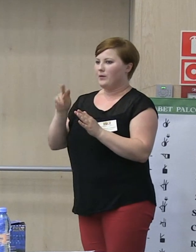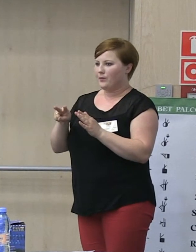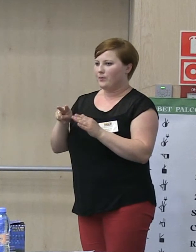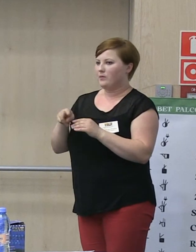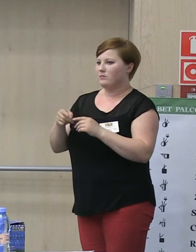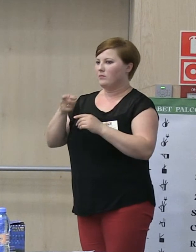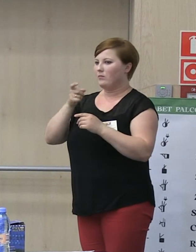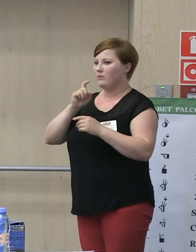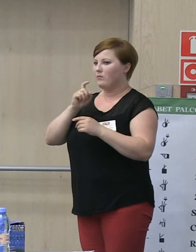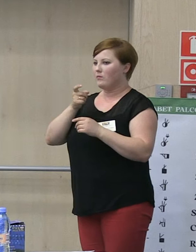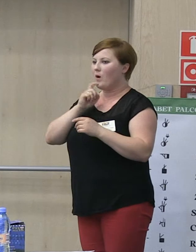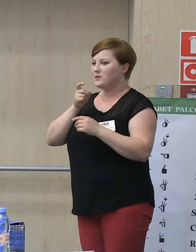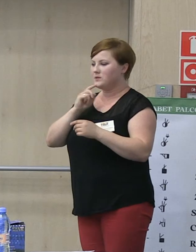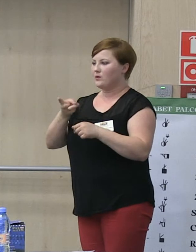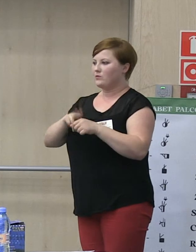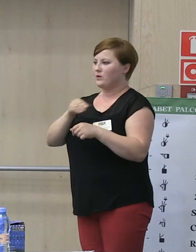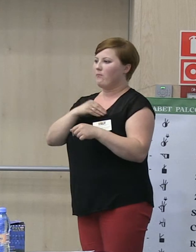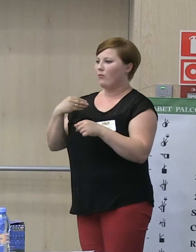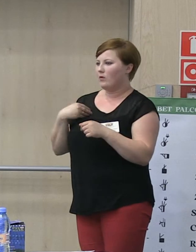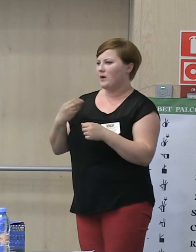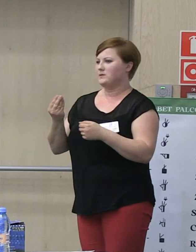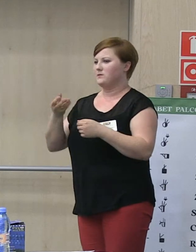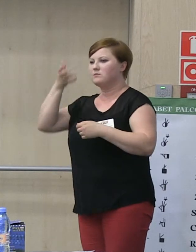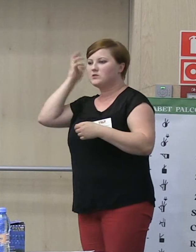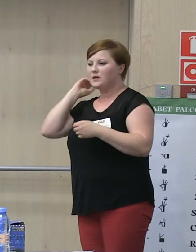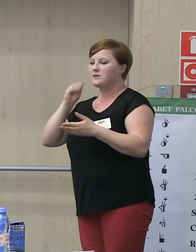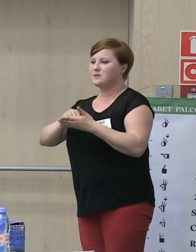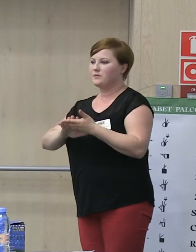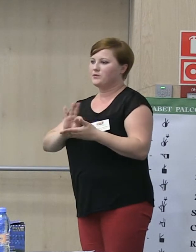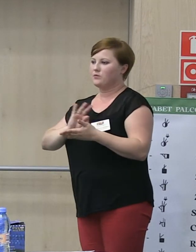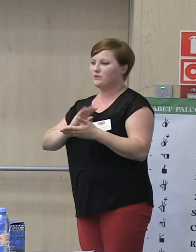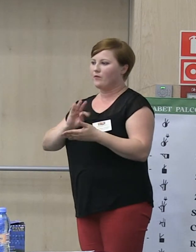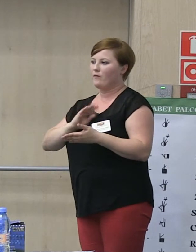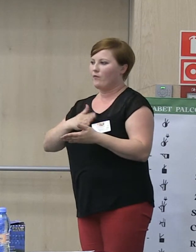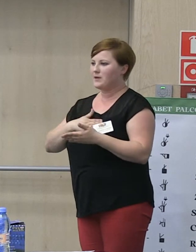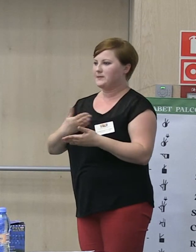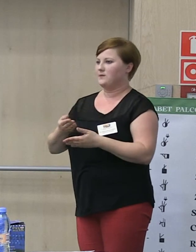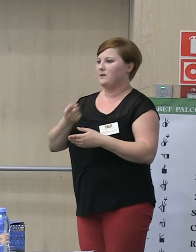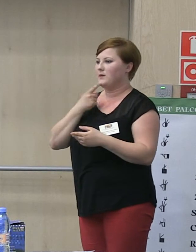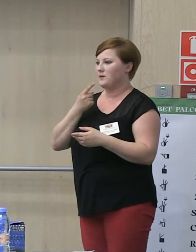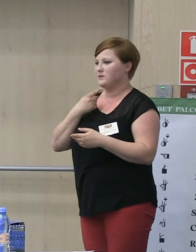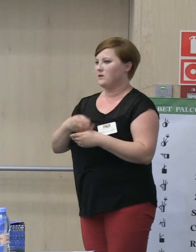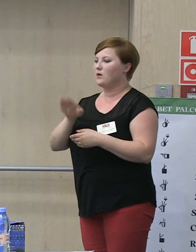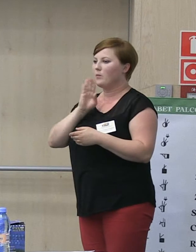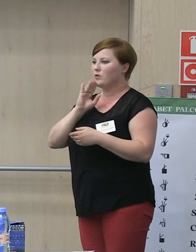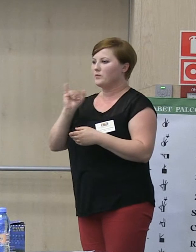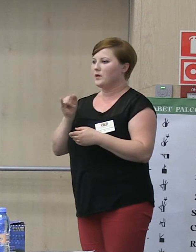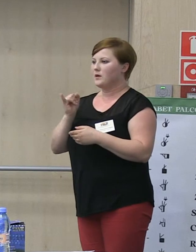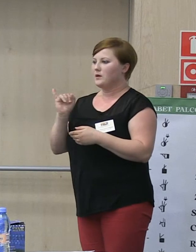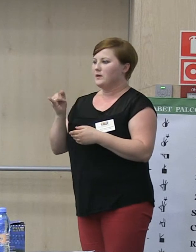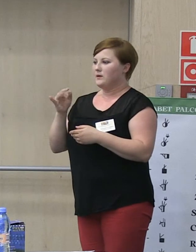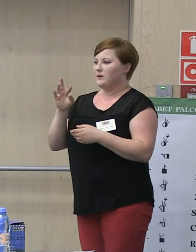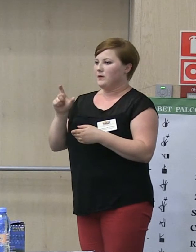Polacy, Czesi, Anglicy, Niemcy zapisują swój własny język. Podobnie jak cyrylicą zapisują